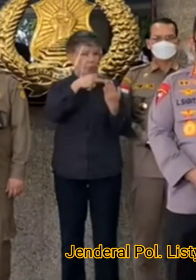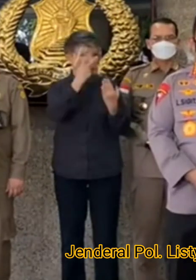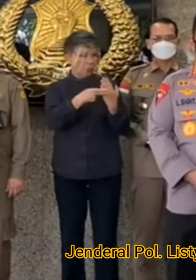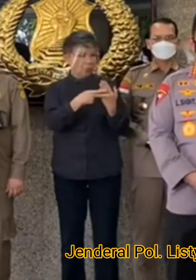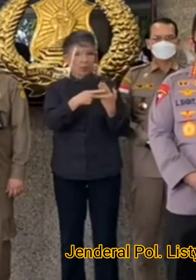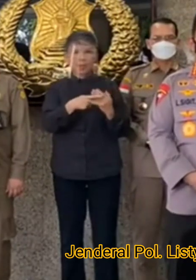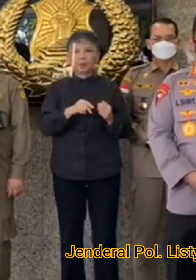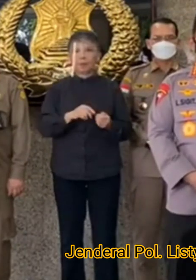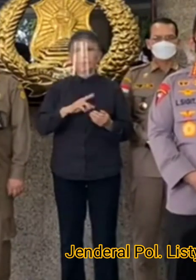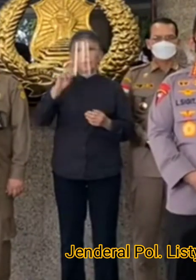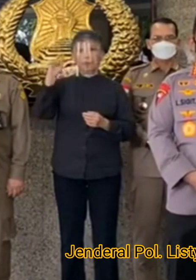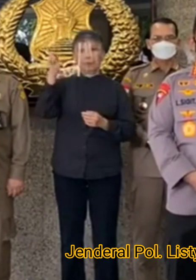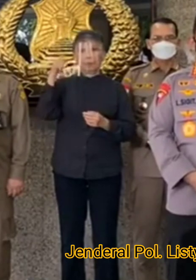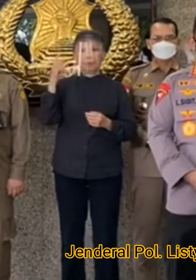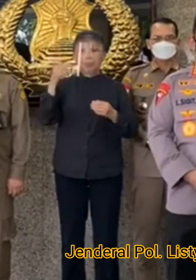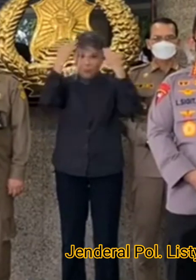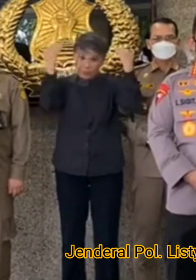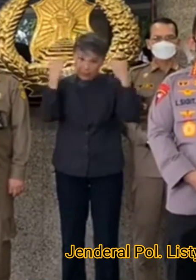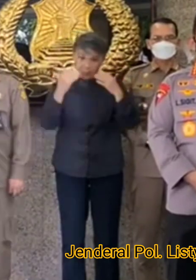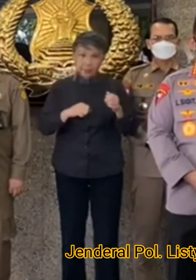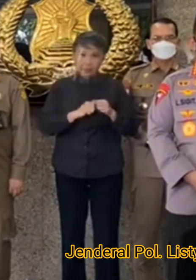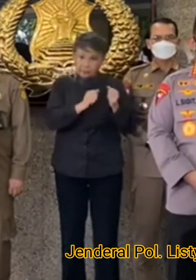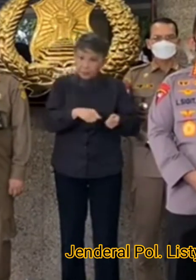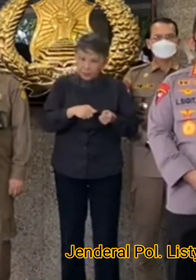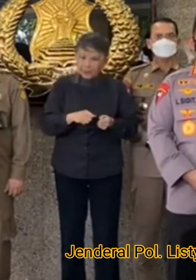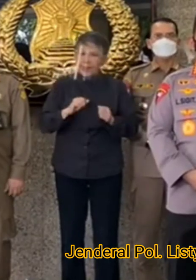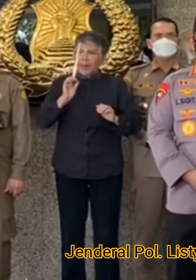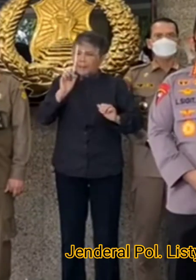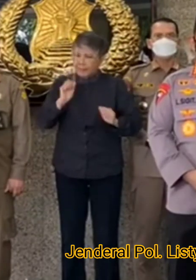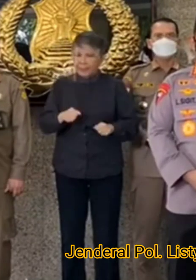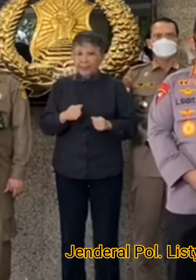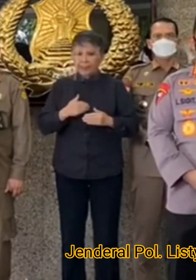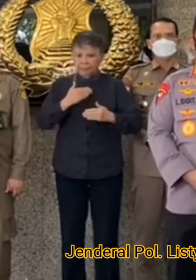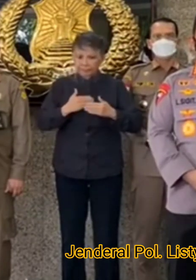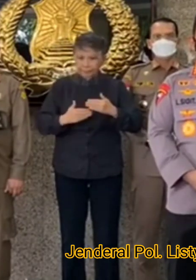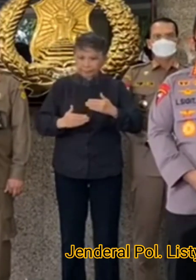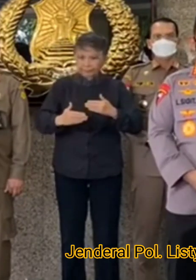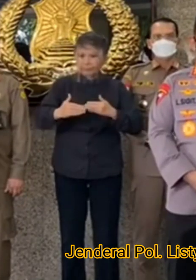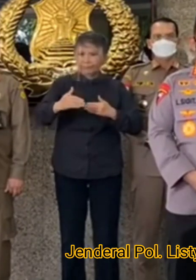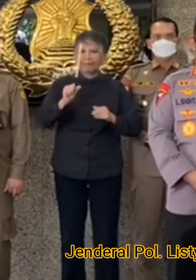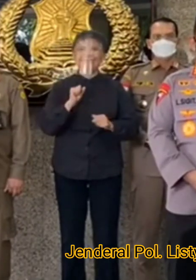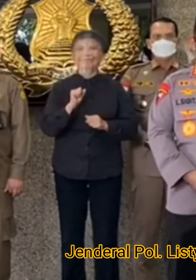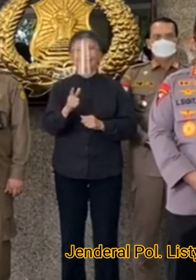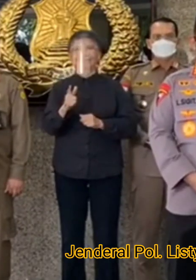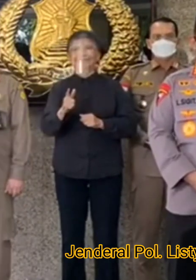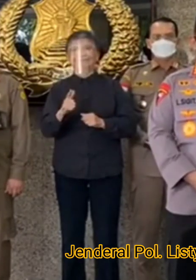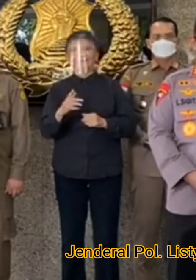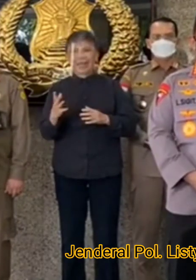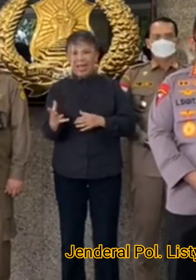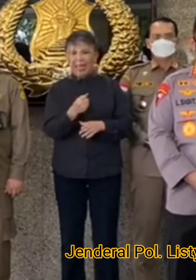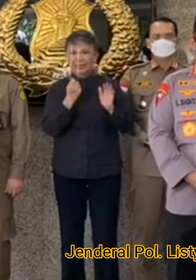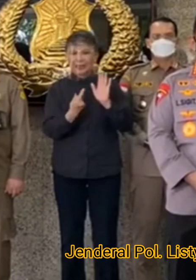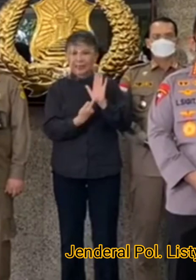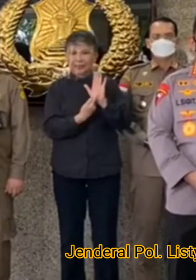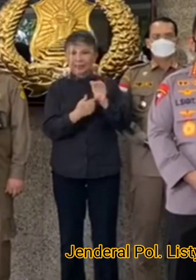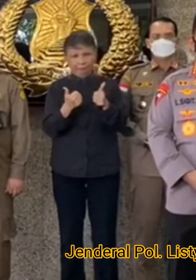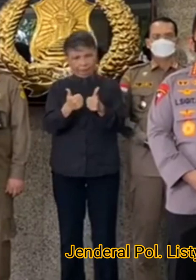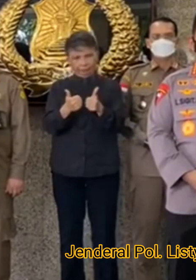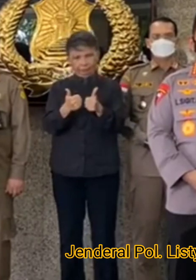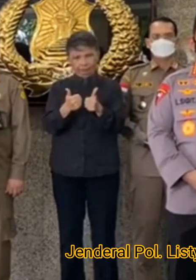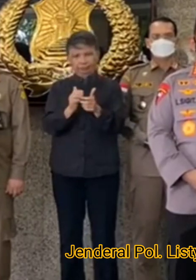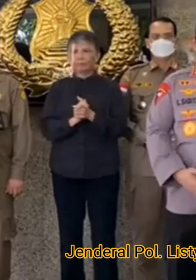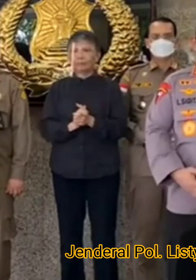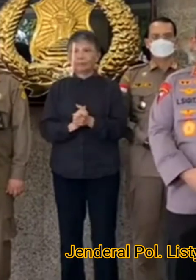dari Kementerian Pertanian betul-betul bisa berjalan dengan hasil yang optimal